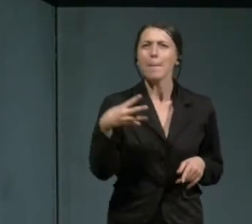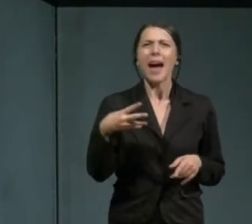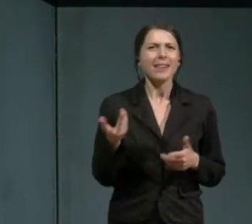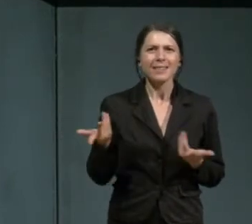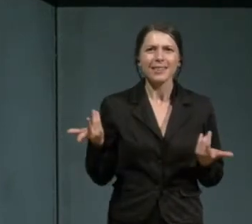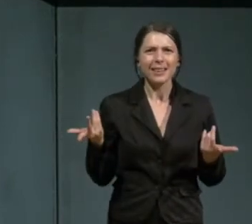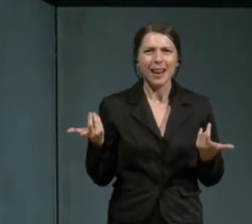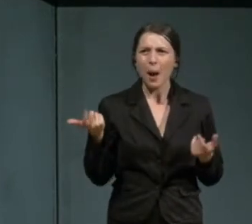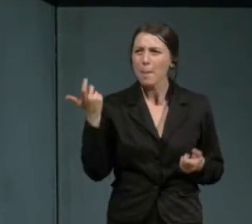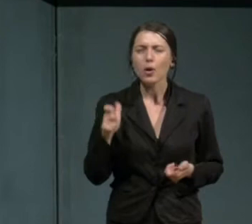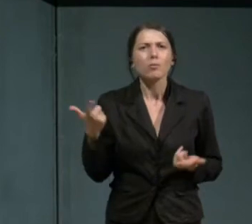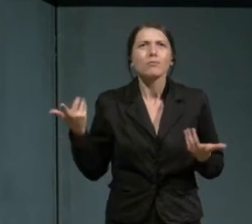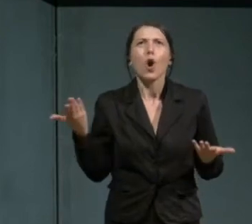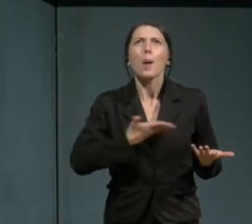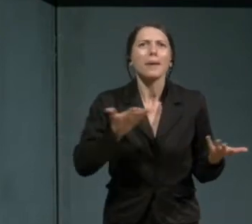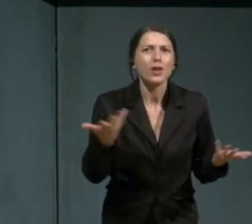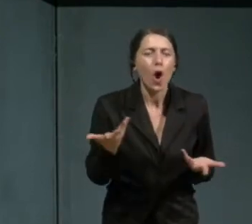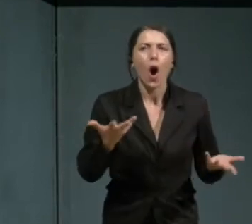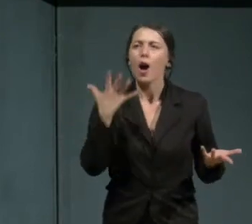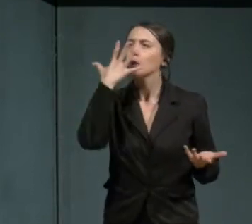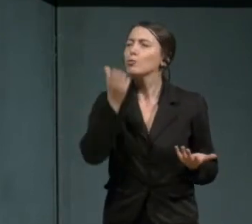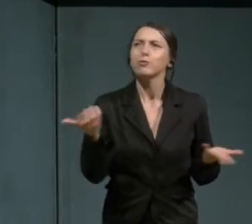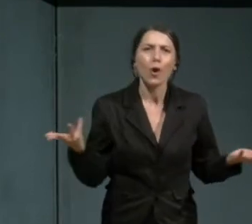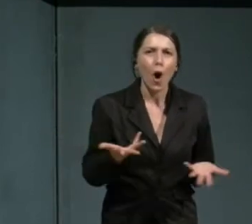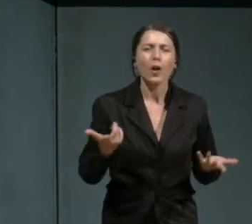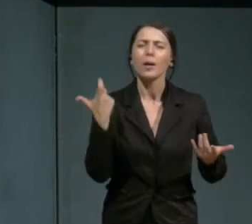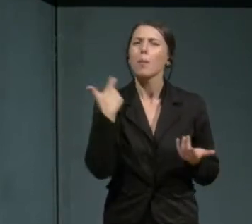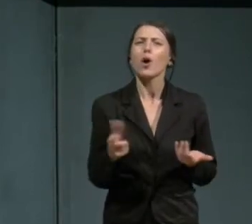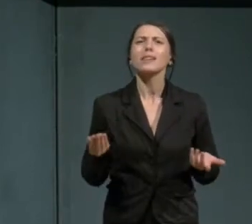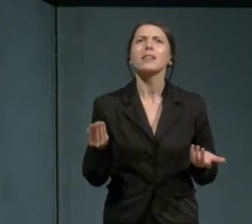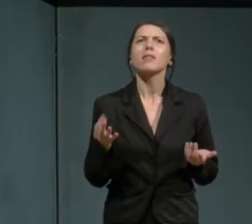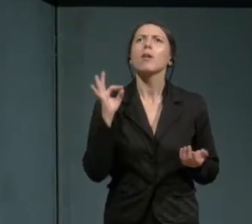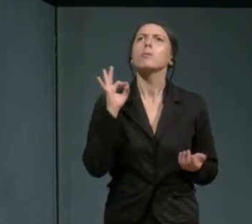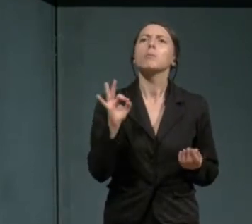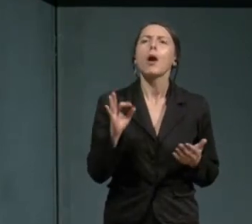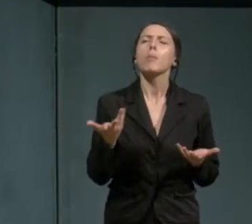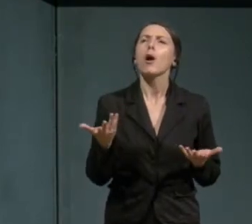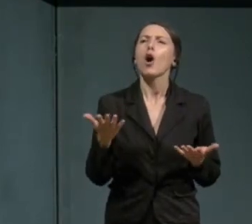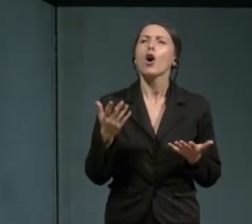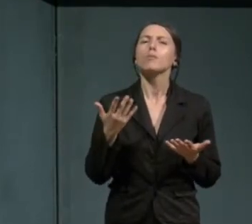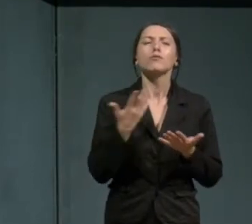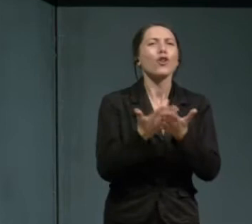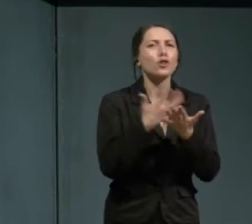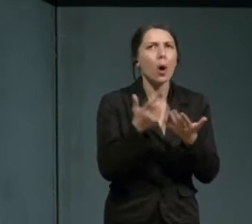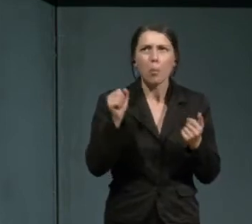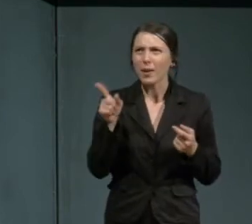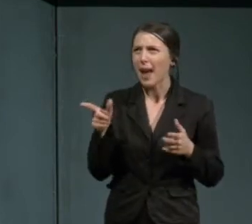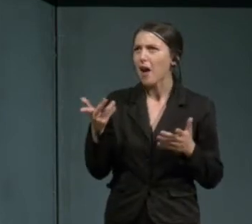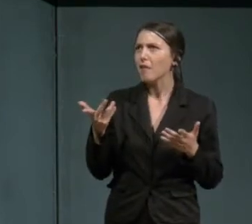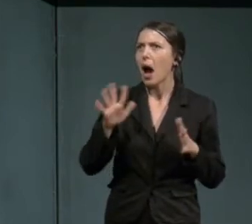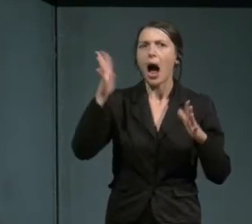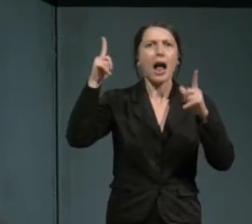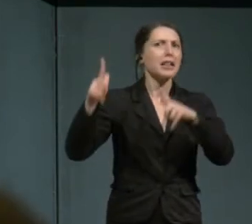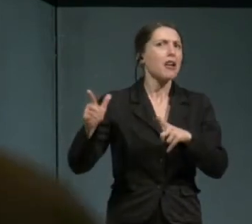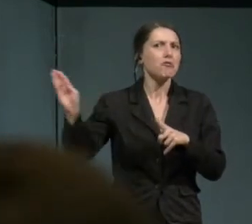cosa ti ha colpito che cosa ti ha affascinato di questa città perché hai deciso di ambientare questa storia che si fosse potuto ambientare in tante